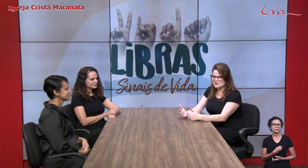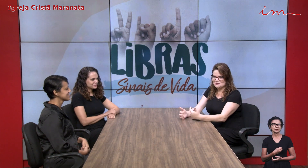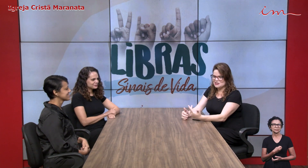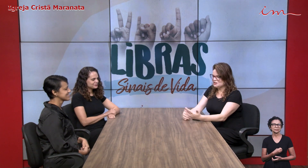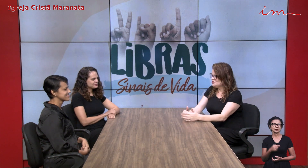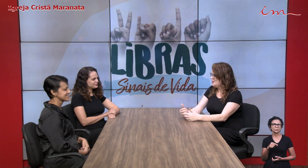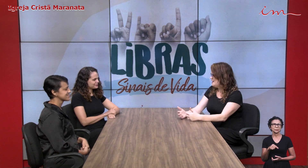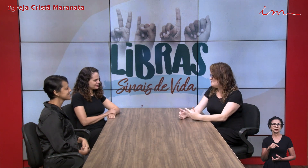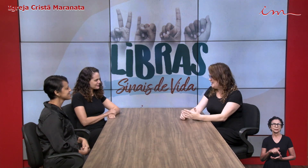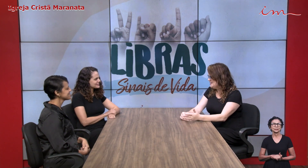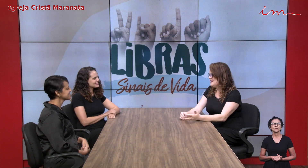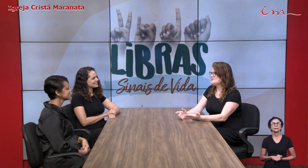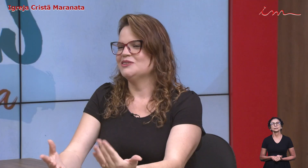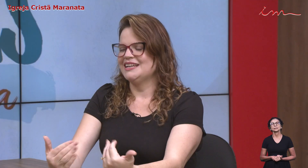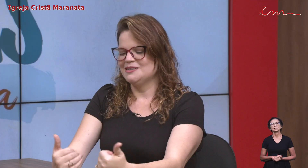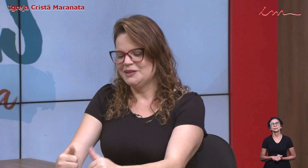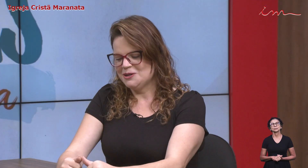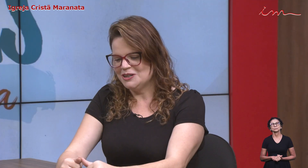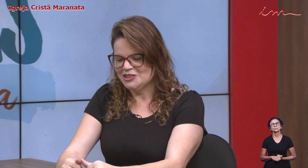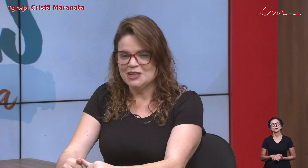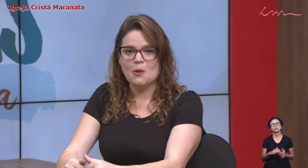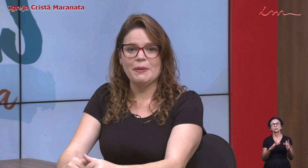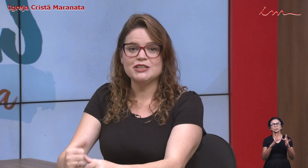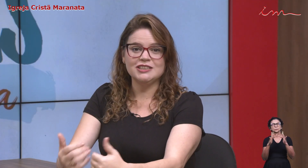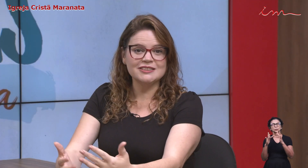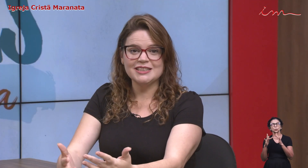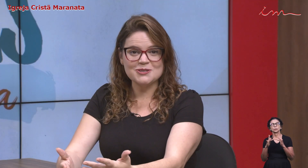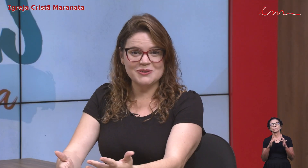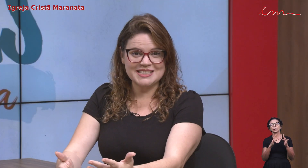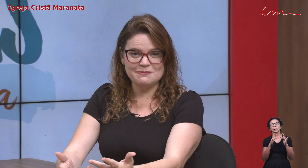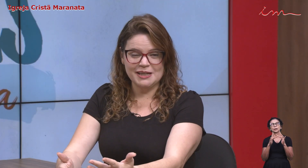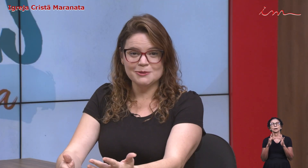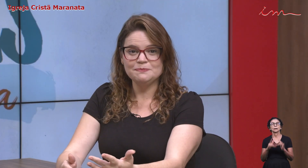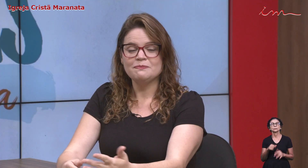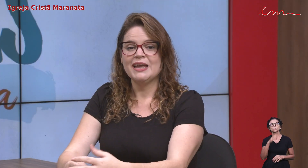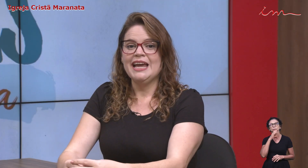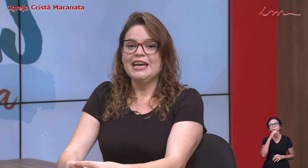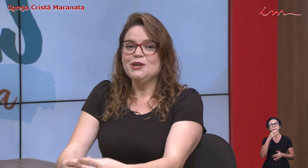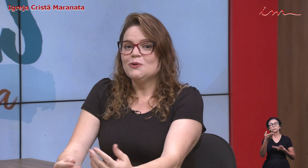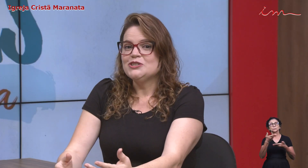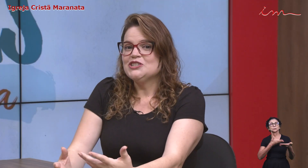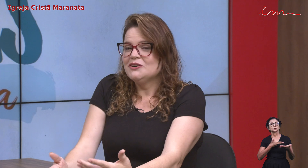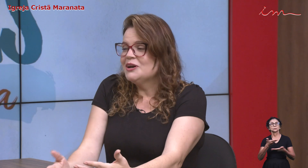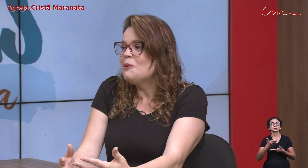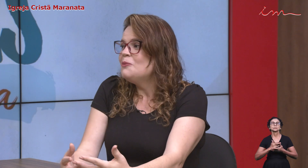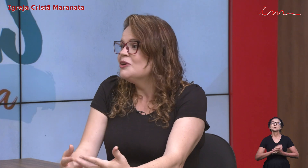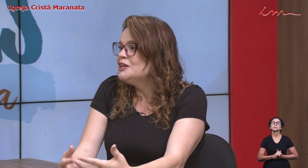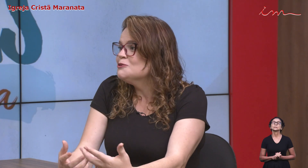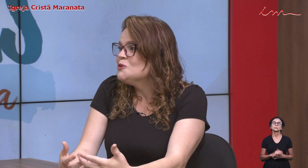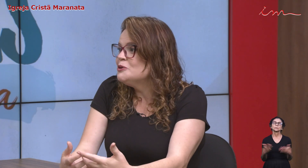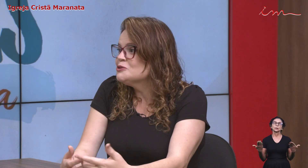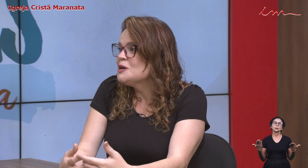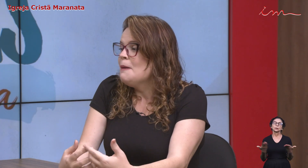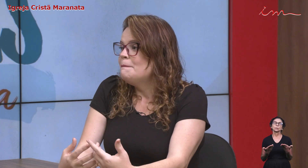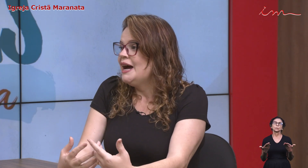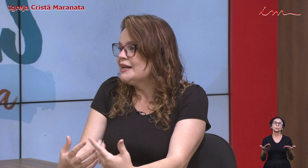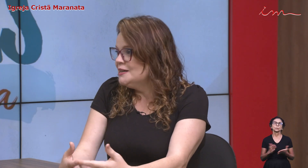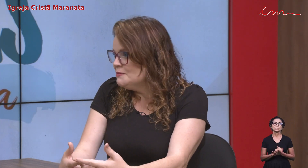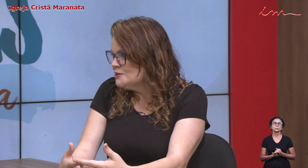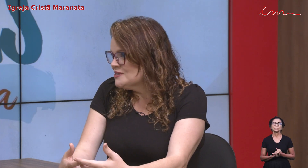meninas conversando com a gente diariamente. Elas vão estar sempre aqui com a gente, compartilhando desse conhecimento. E hoje a gente vai falar um pouquinho sobre